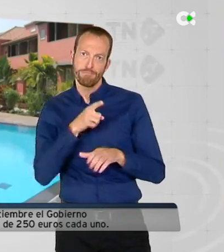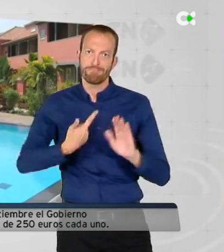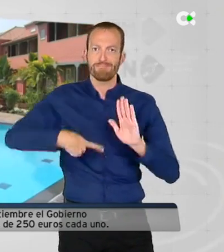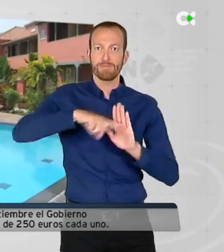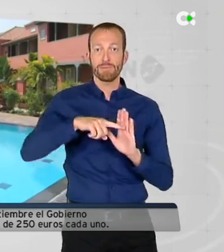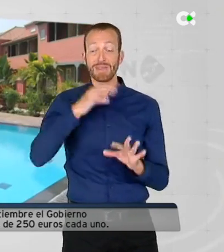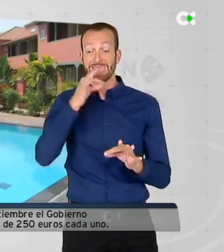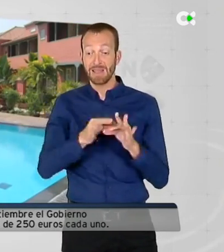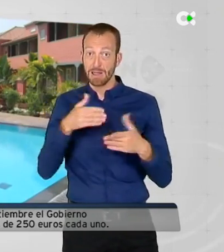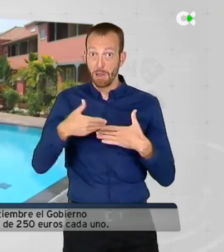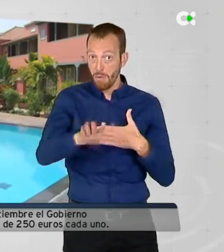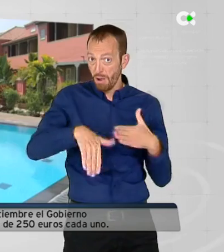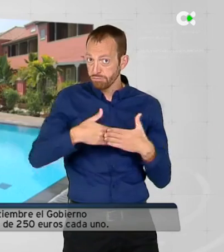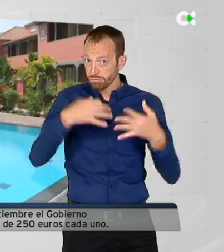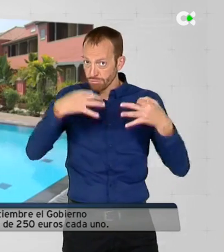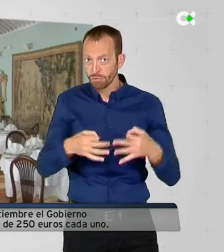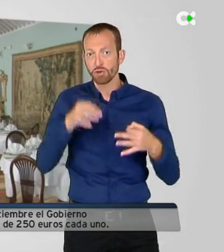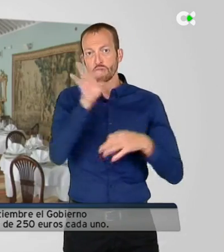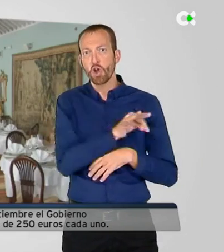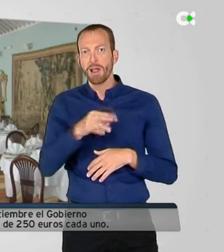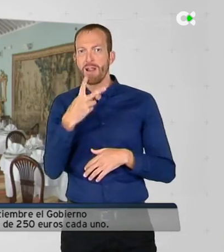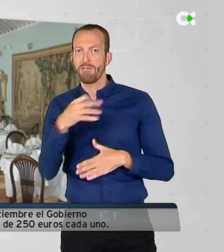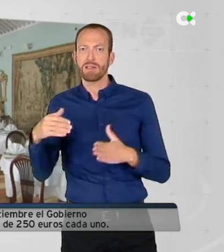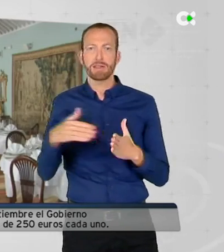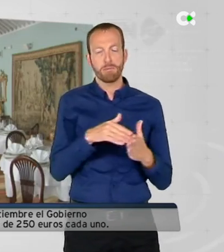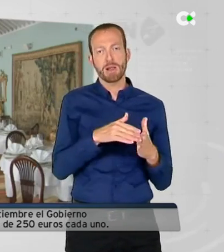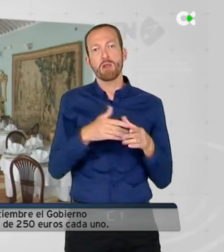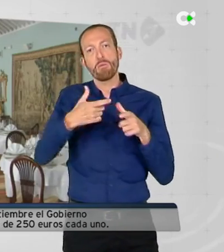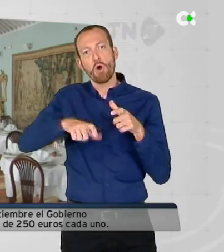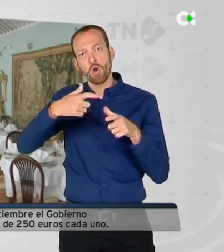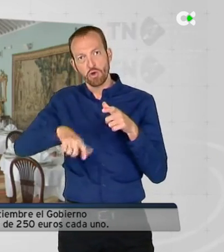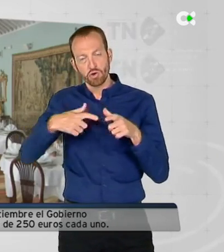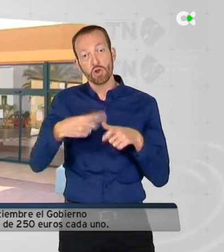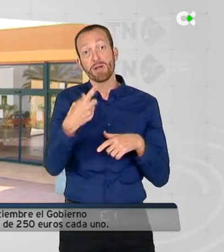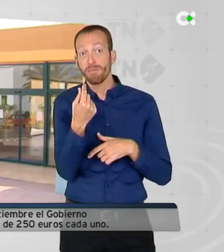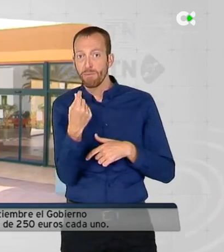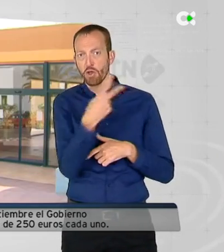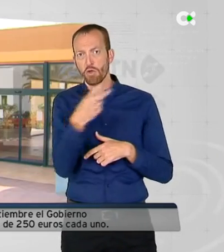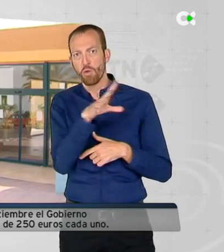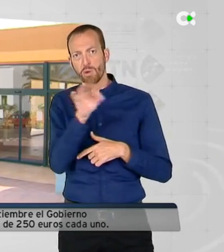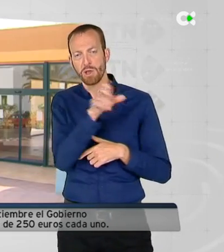septiembre el Gobierno sorteará 20.000 bonos de 250 euros cada uno.